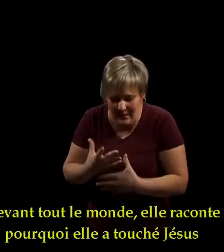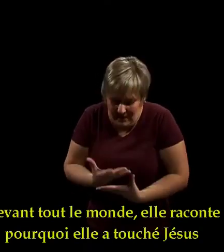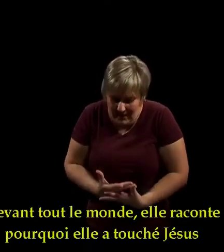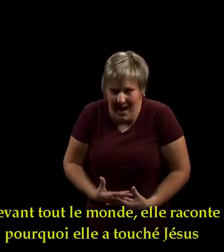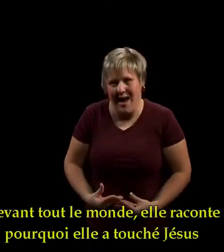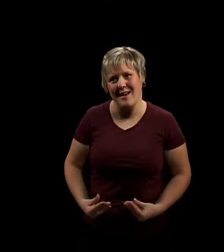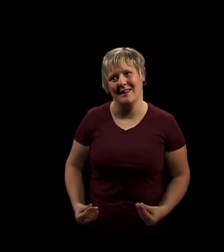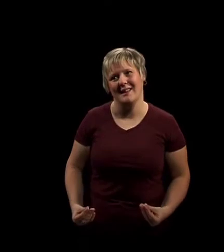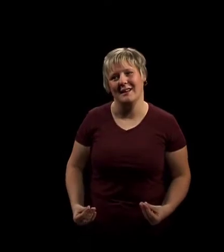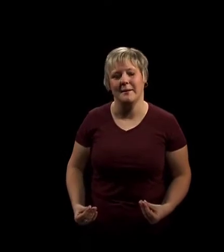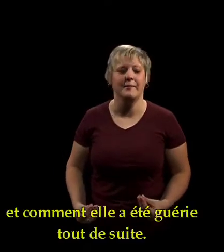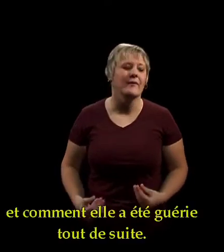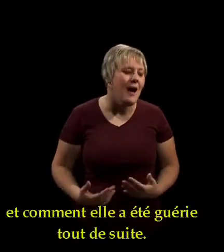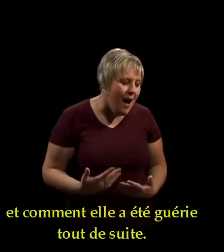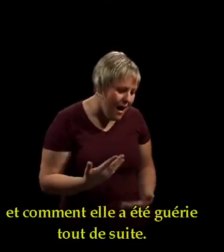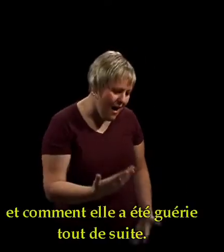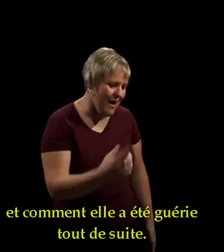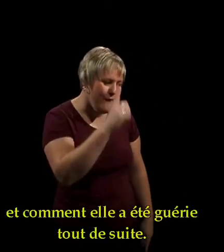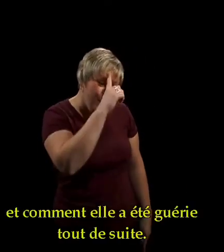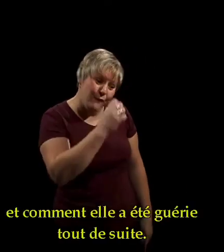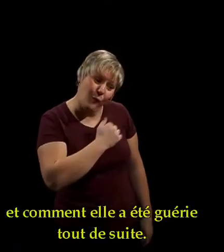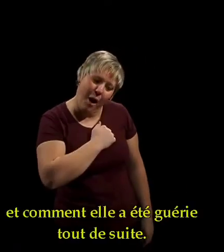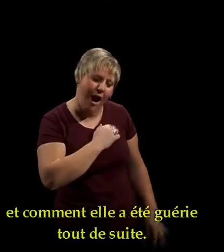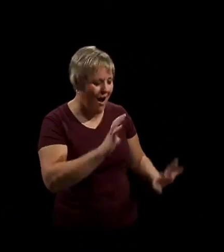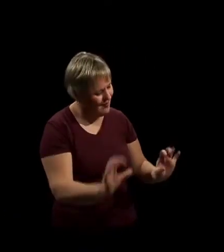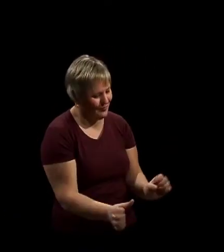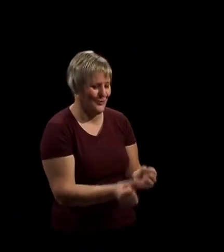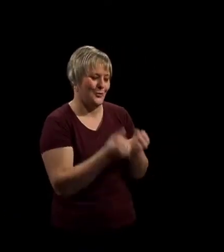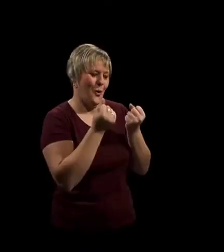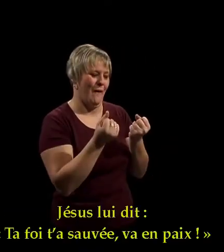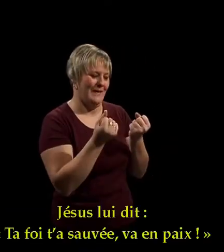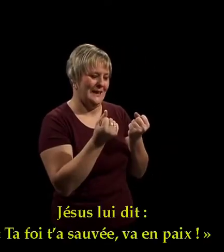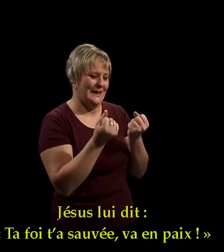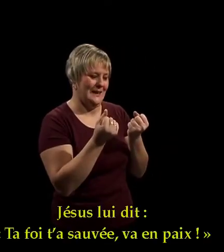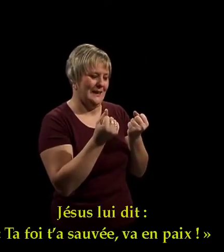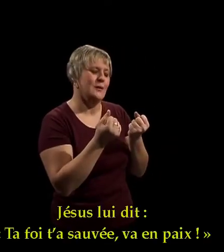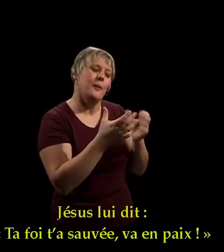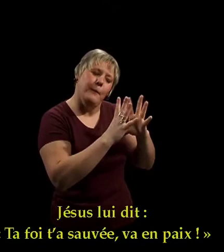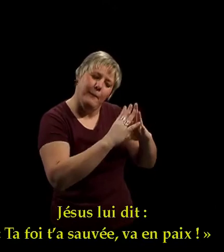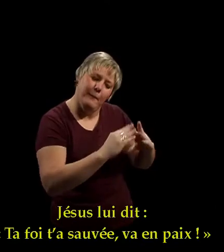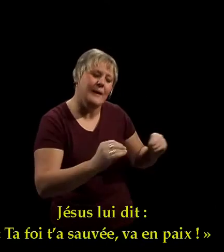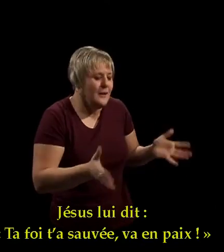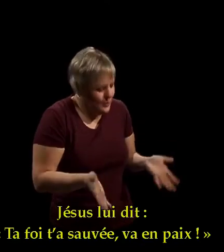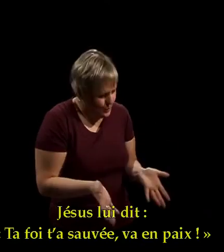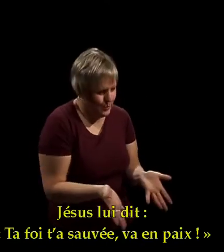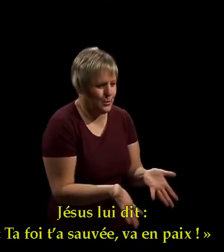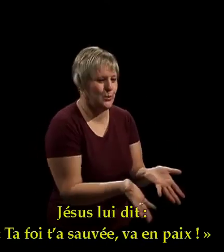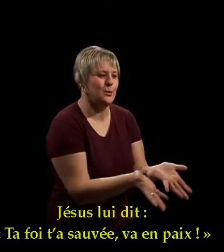elle raconte pourquoi elle a touché Jésus et comment elle a été guérie tout de suite. Jésus lui dit « Ta foi t'a